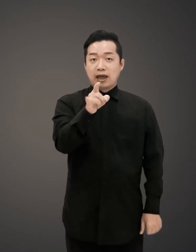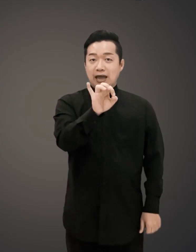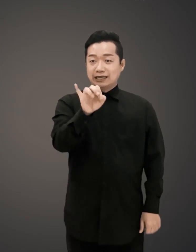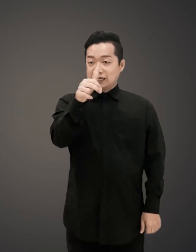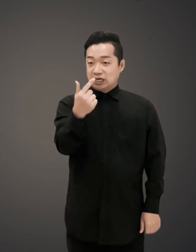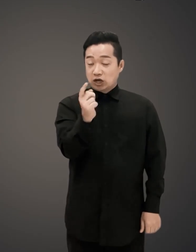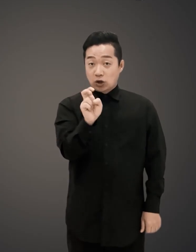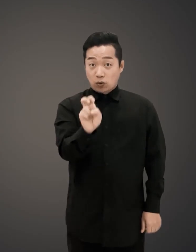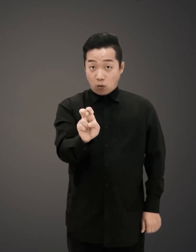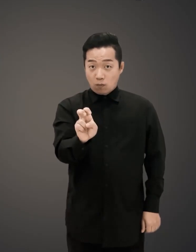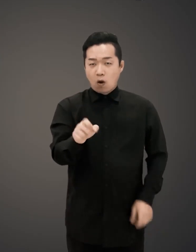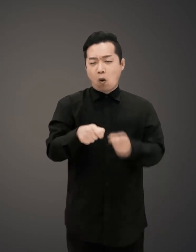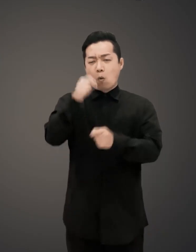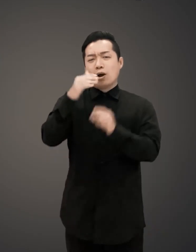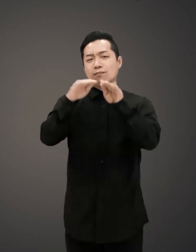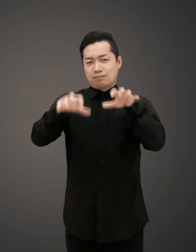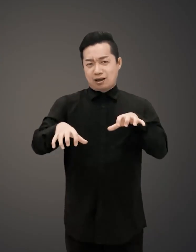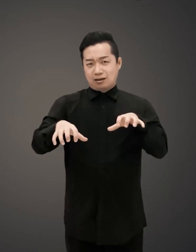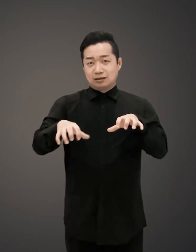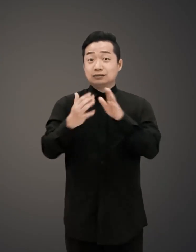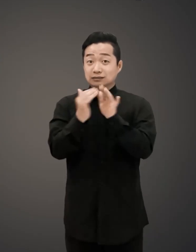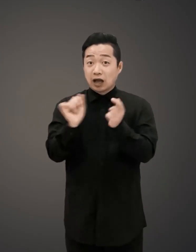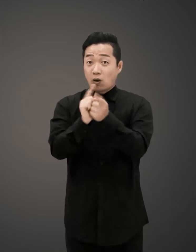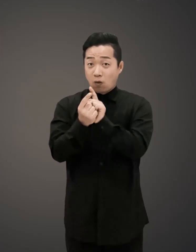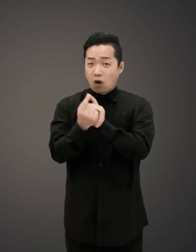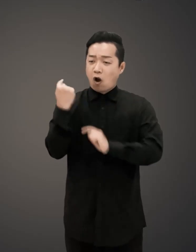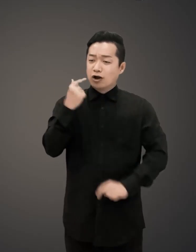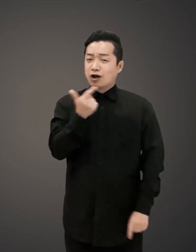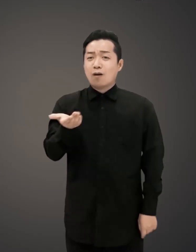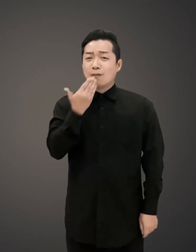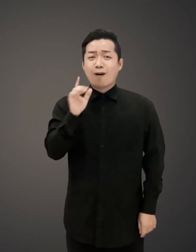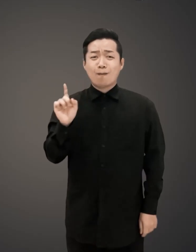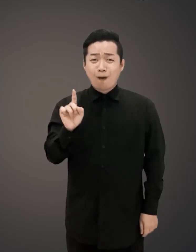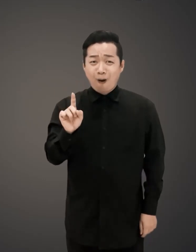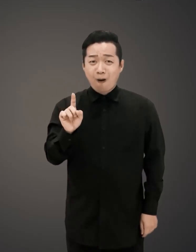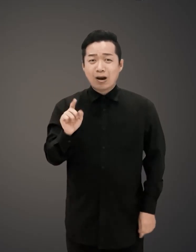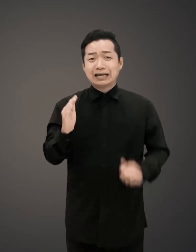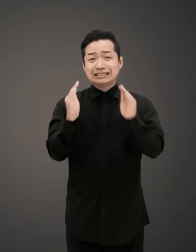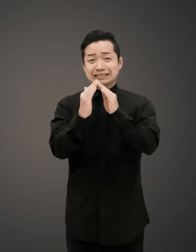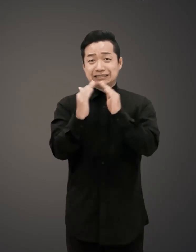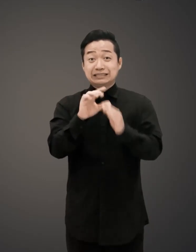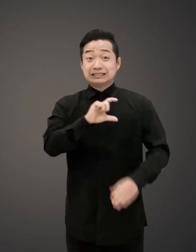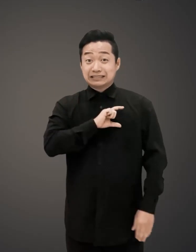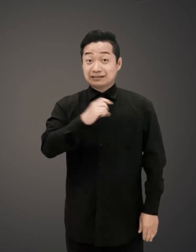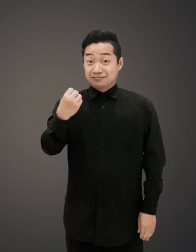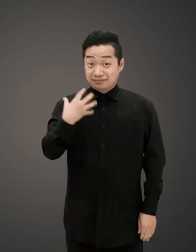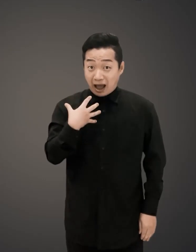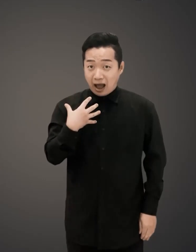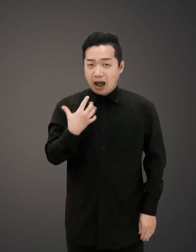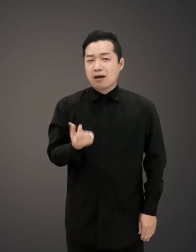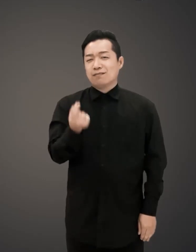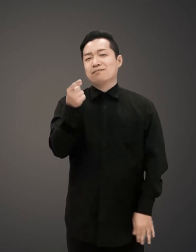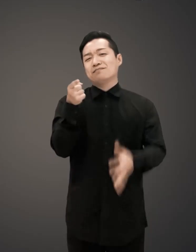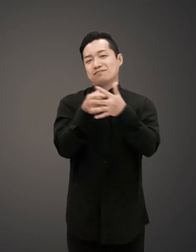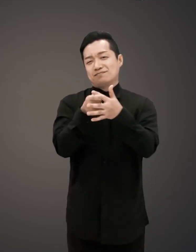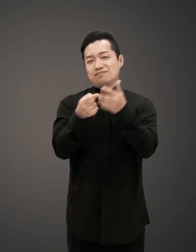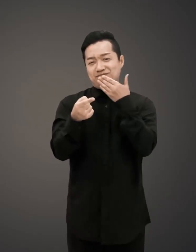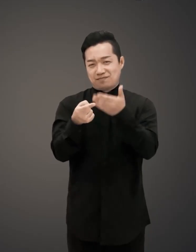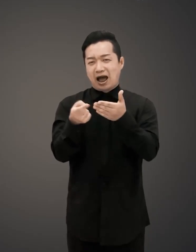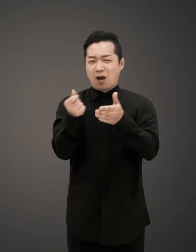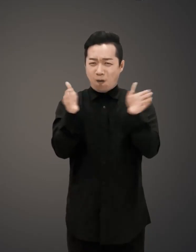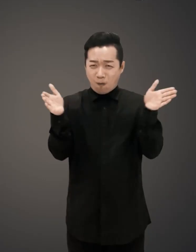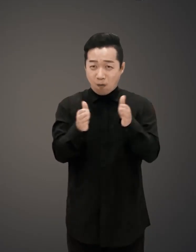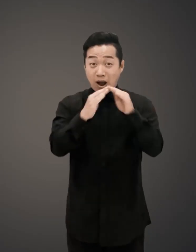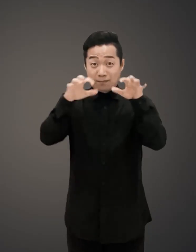메이콤은 오래된 읍이었다. 동네 사람들 서로가 어제 저녁으로 뭘 먹었는지, 어느 가문인지만 말하면 곧장 알 수 있을